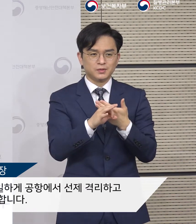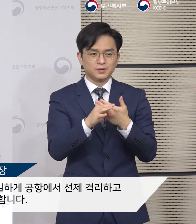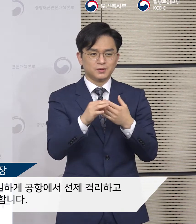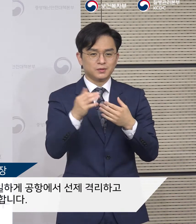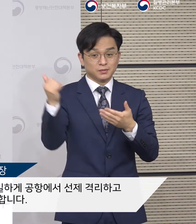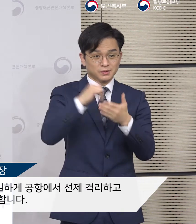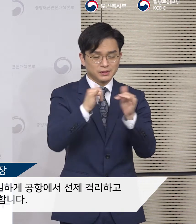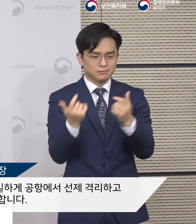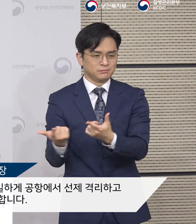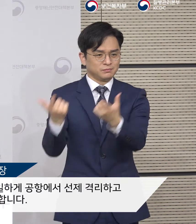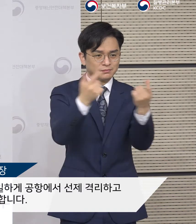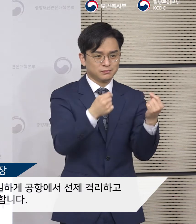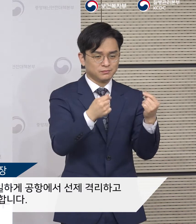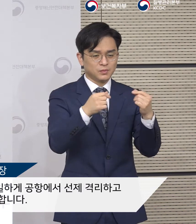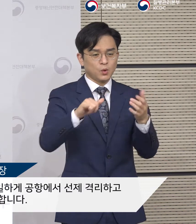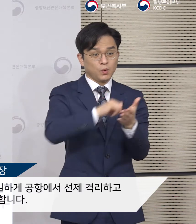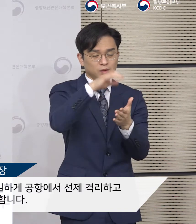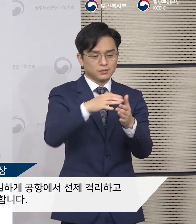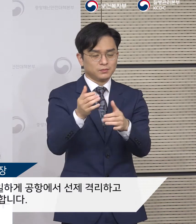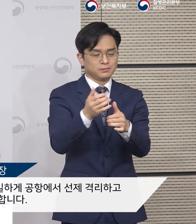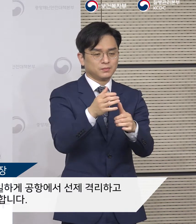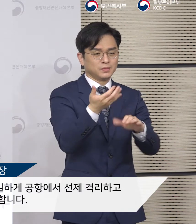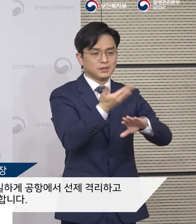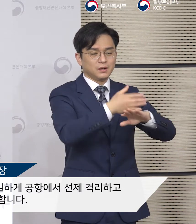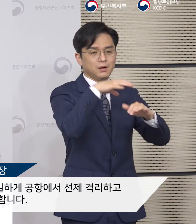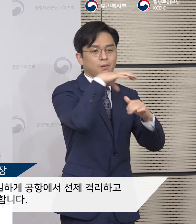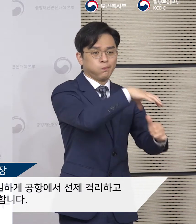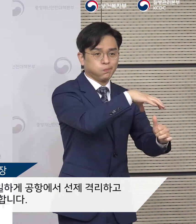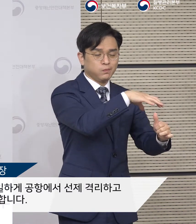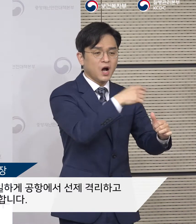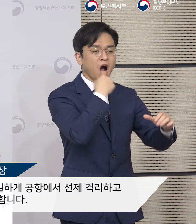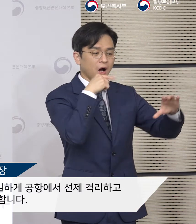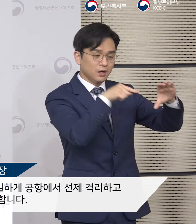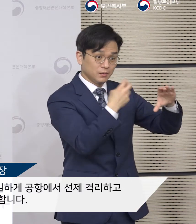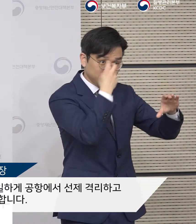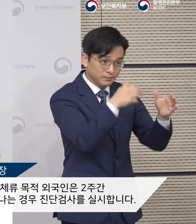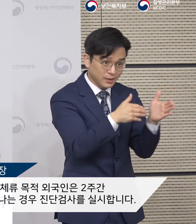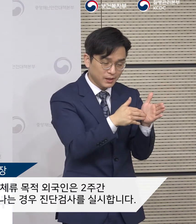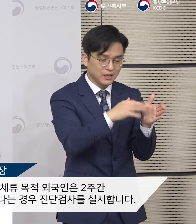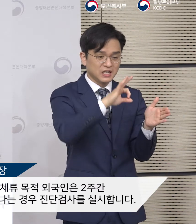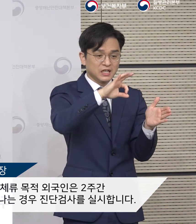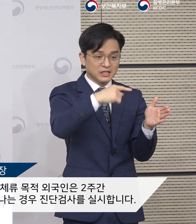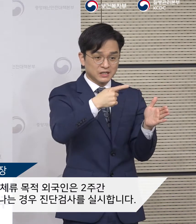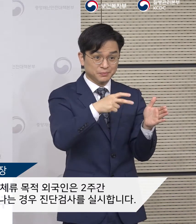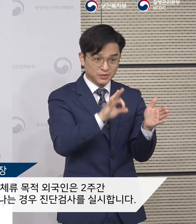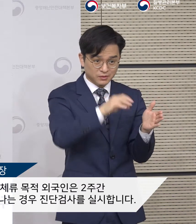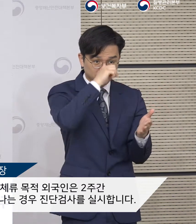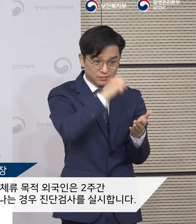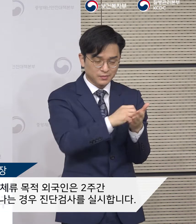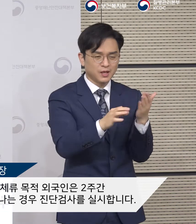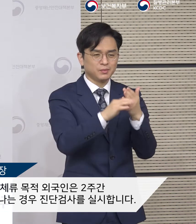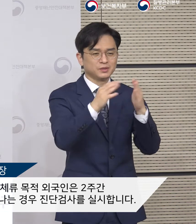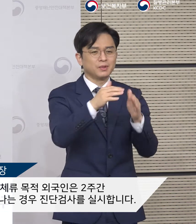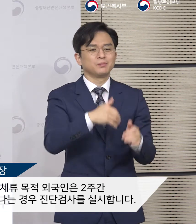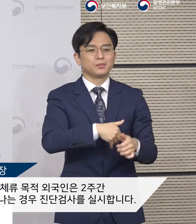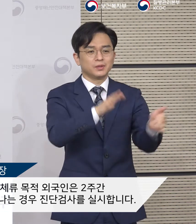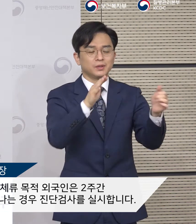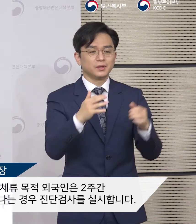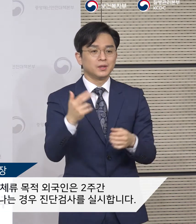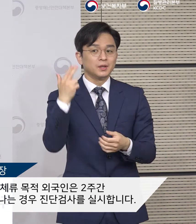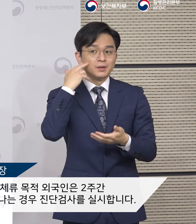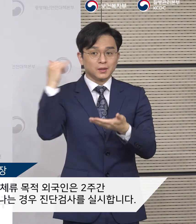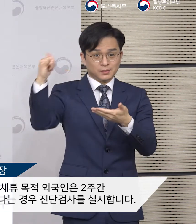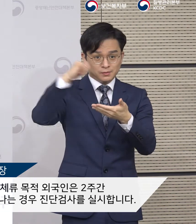공항에서 선제 격리하고 진단검사를 통해 음성을 확인한 후 귀가 조치합니다. 미국 입국자 중 증상이 없는